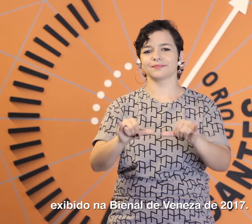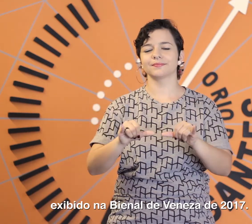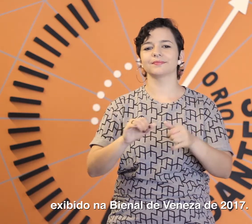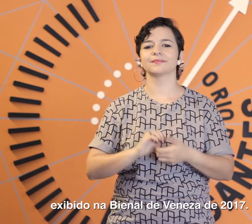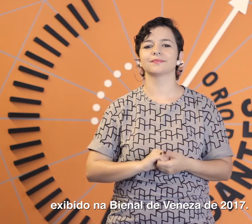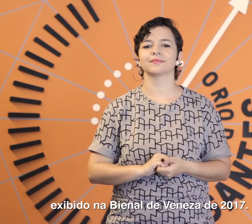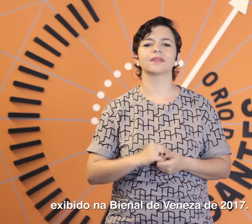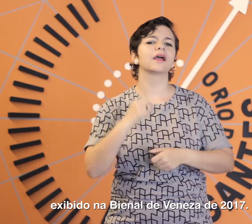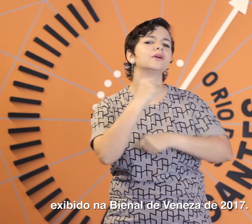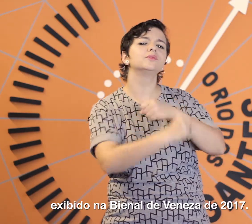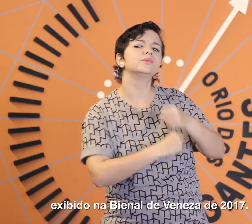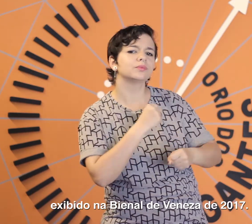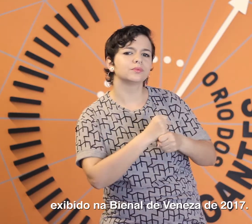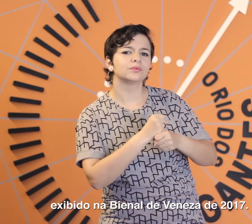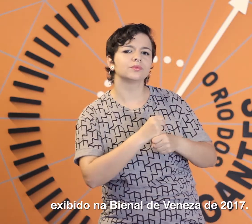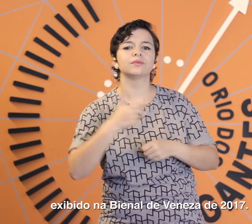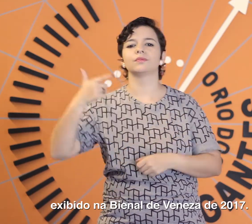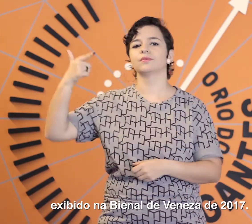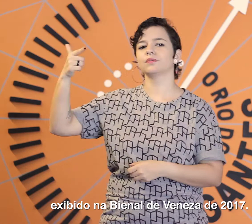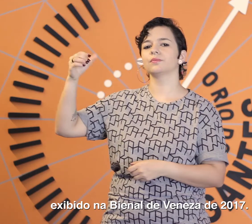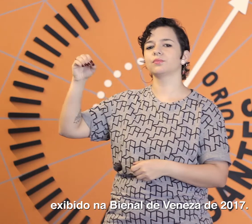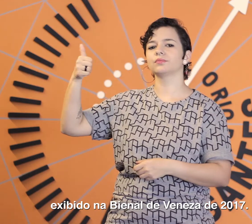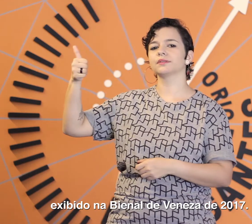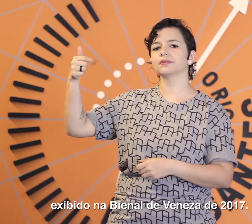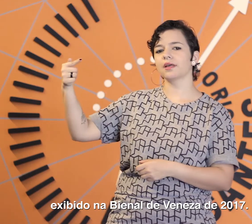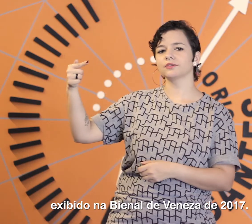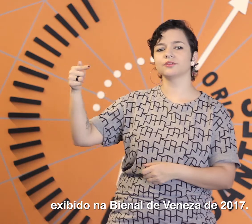exibido na Bienal de Veneza de 2017.